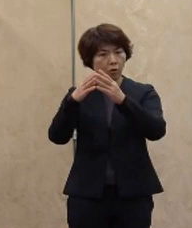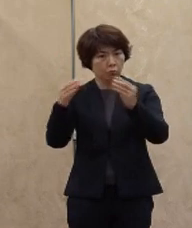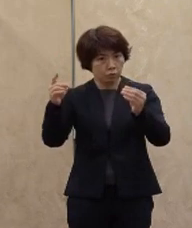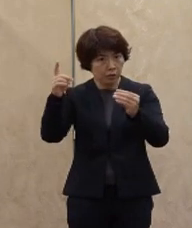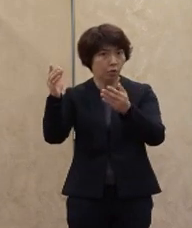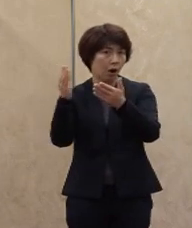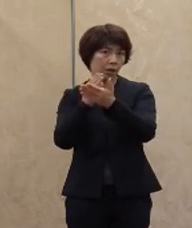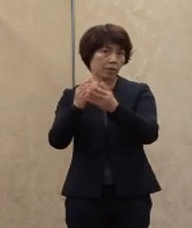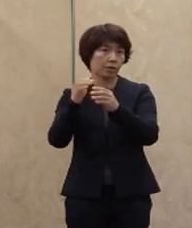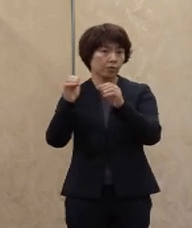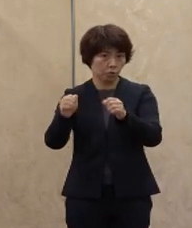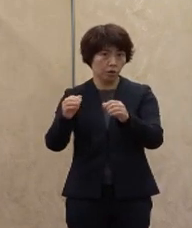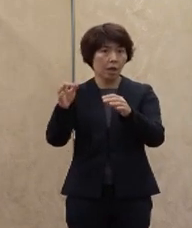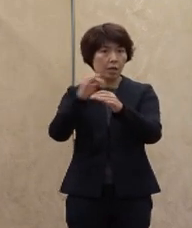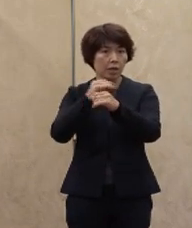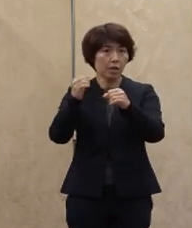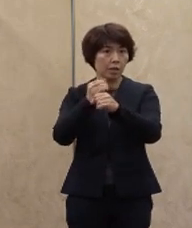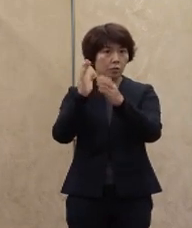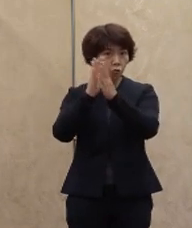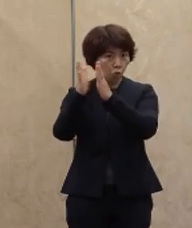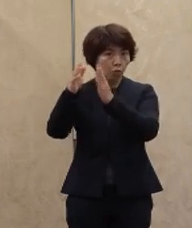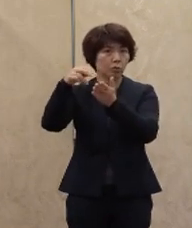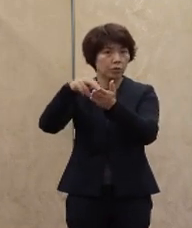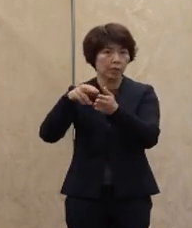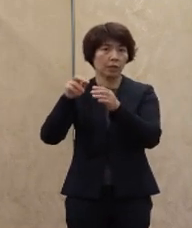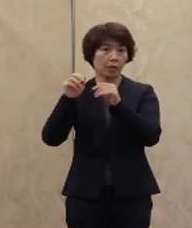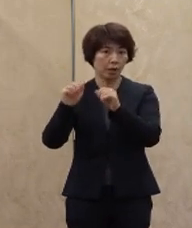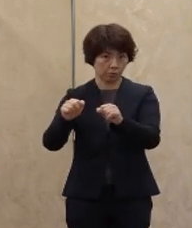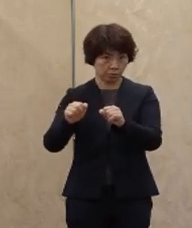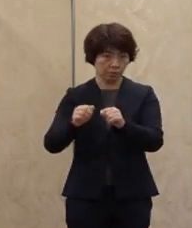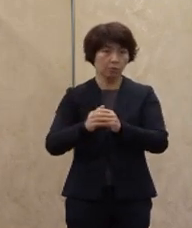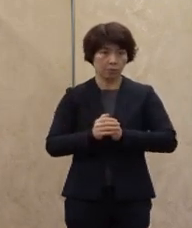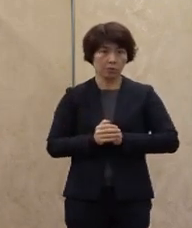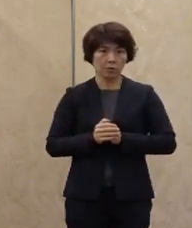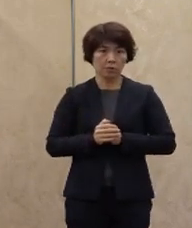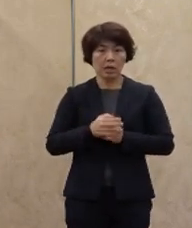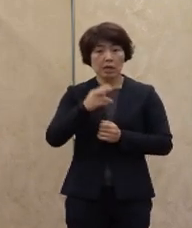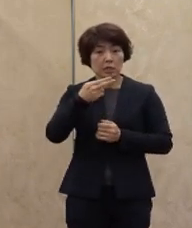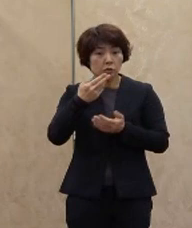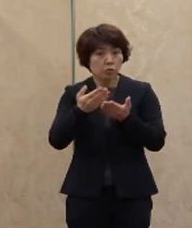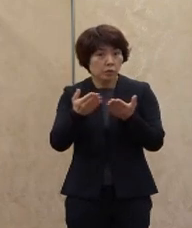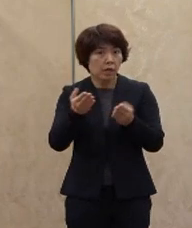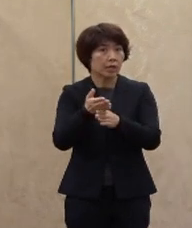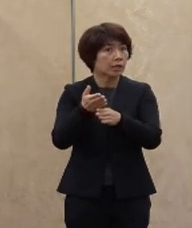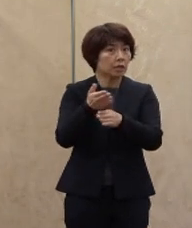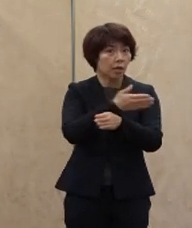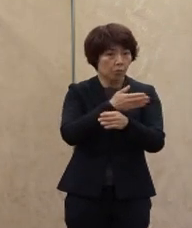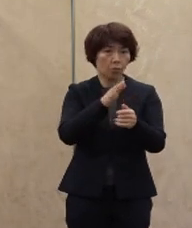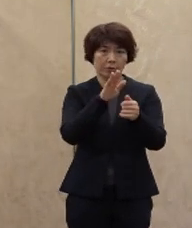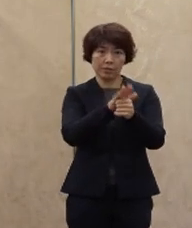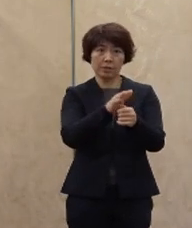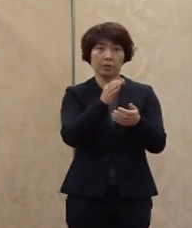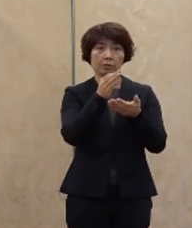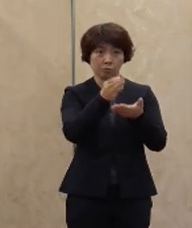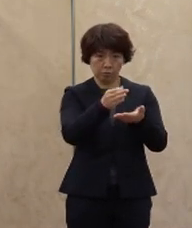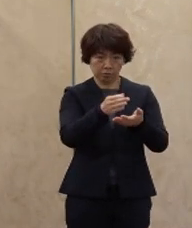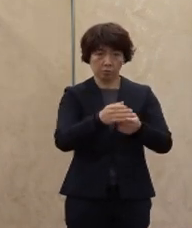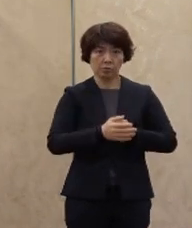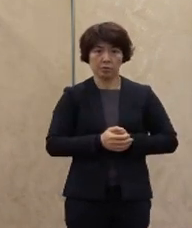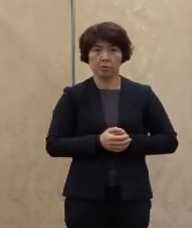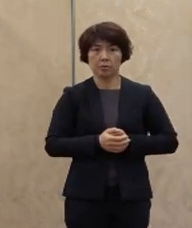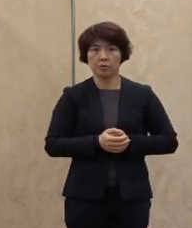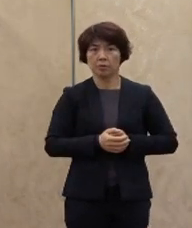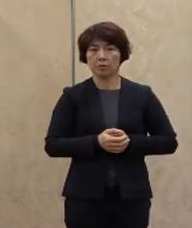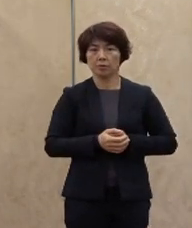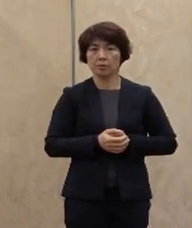るという、まあ、経産省の事業としてやるということで、一定飲食店以外でもこの支援というのは一